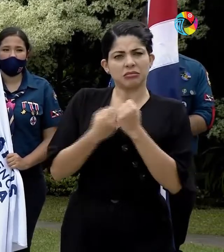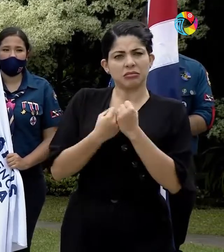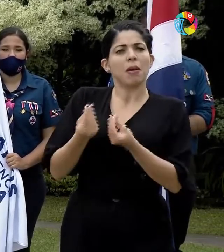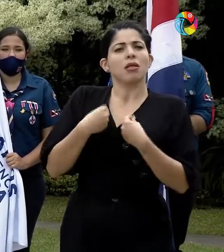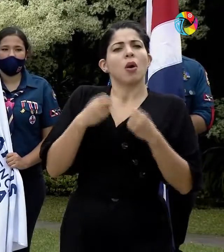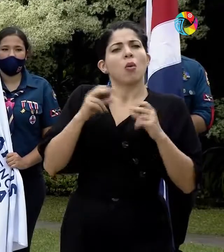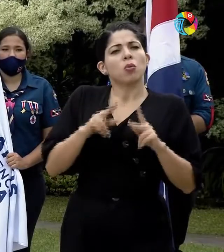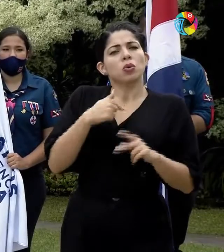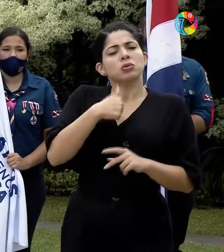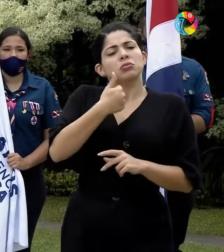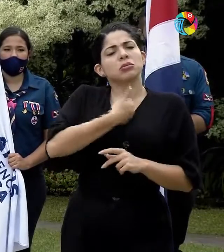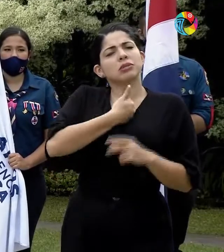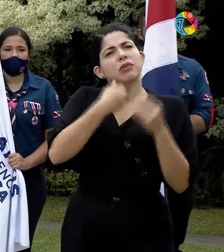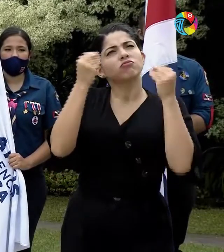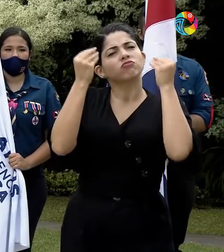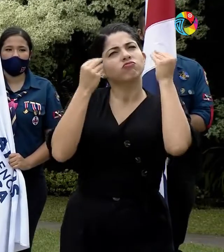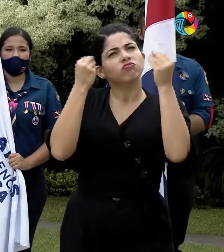oportunidad de reflexionar.